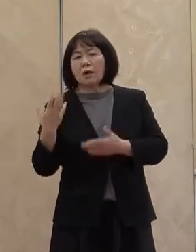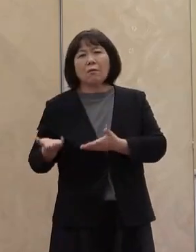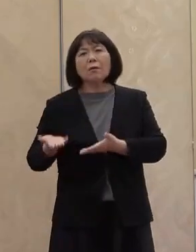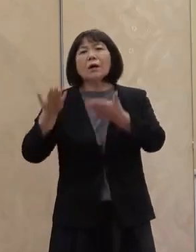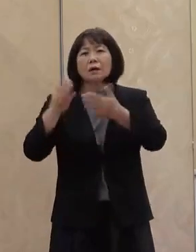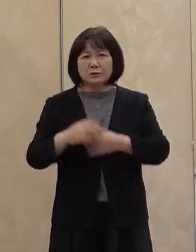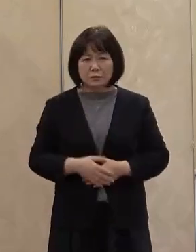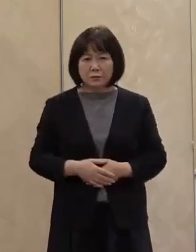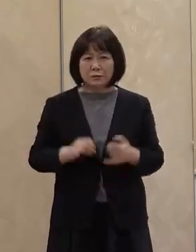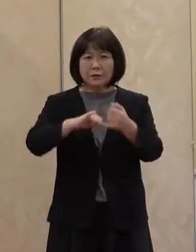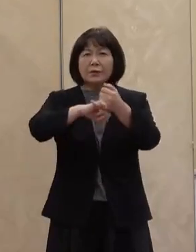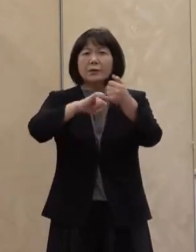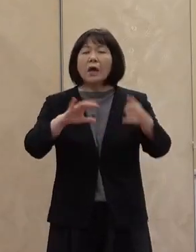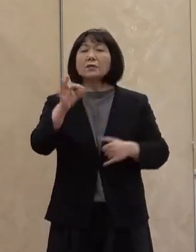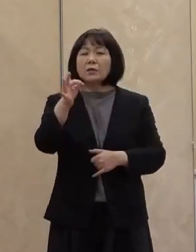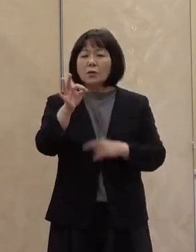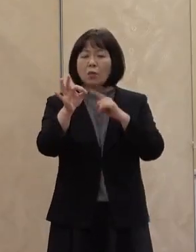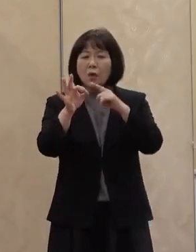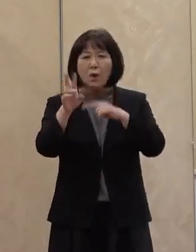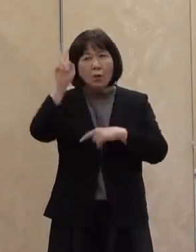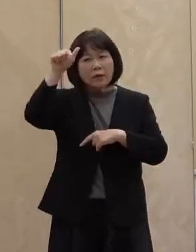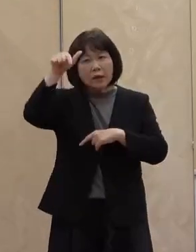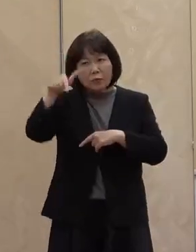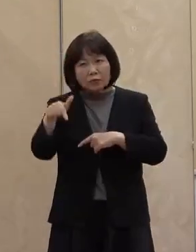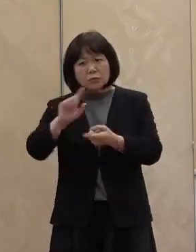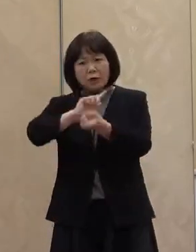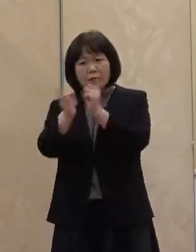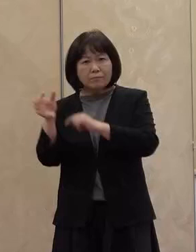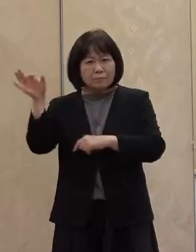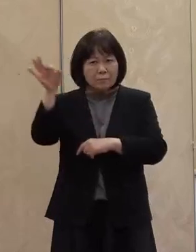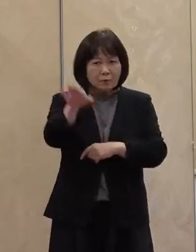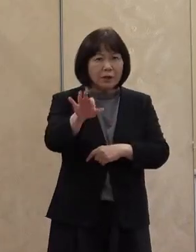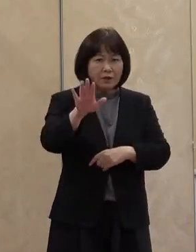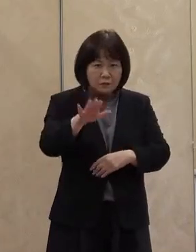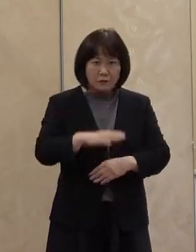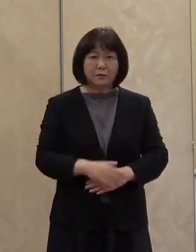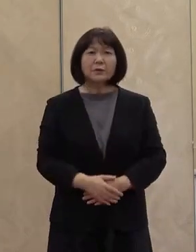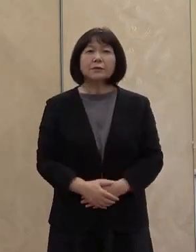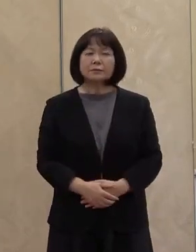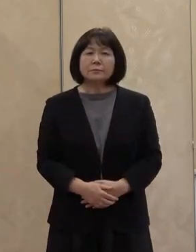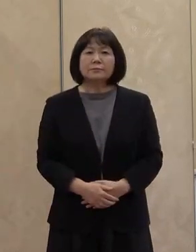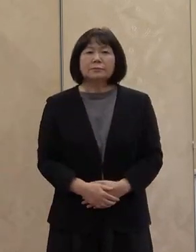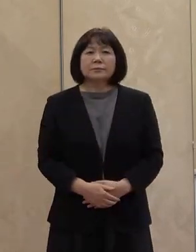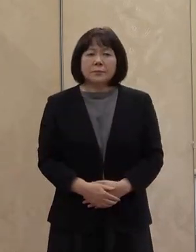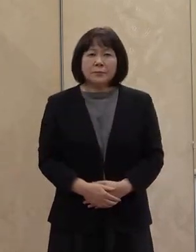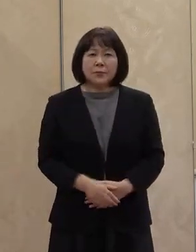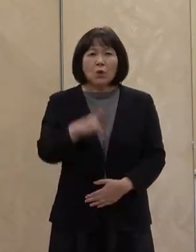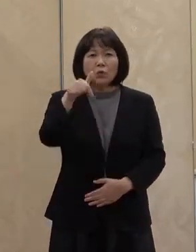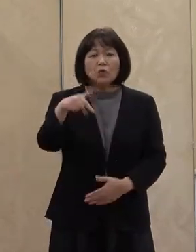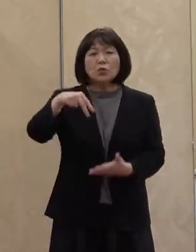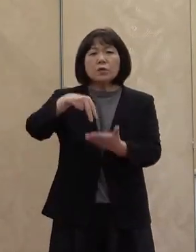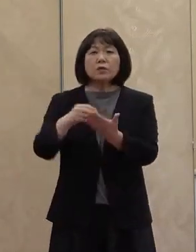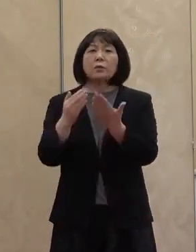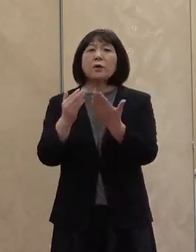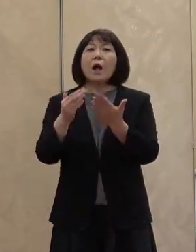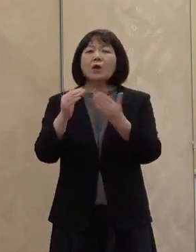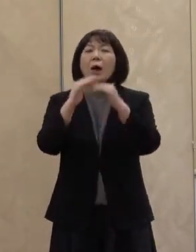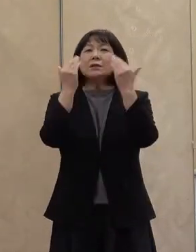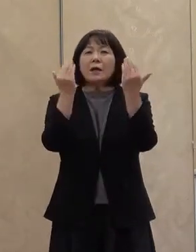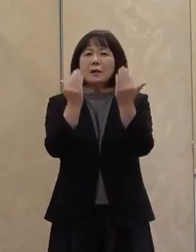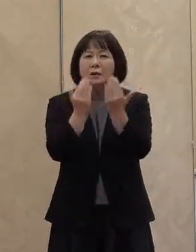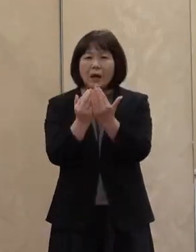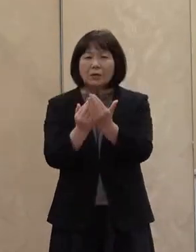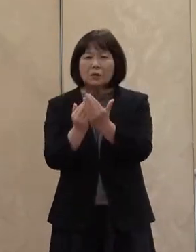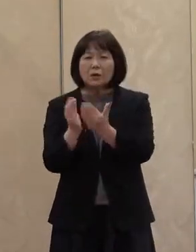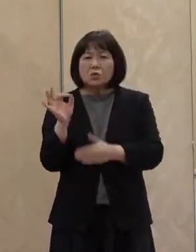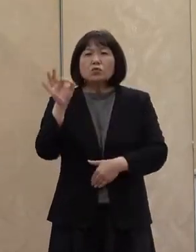ャンセル料を大阪府で負担するという中身について、です。まずあの府立学校についてはもうあの全額負担を